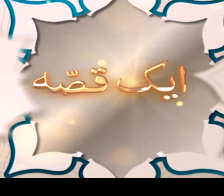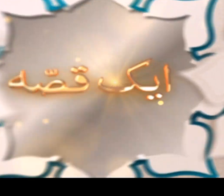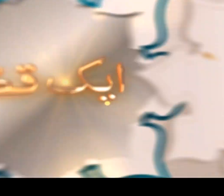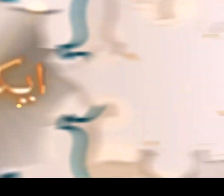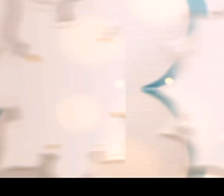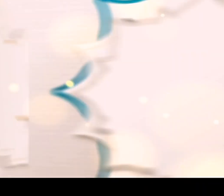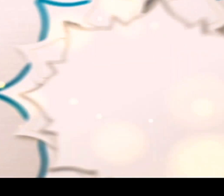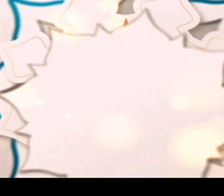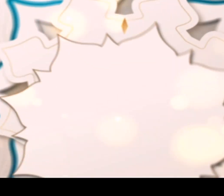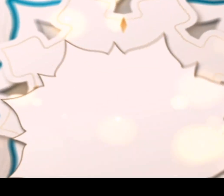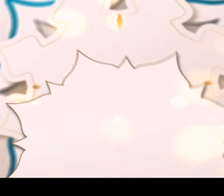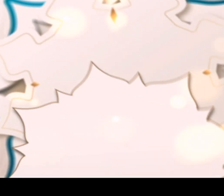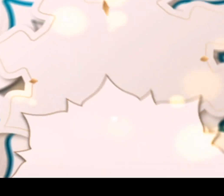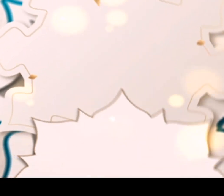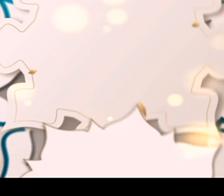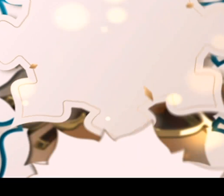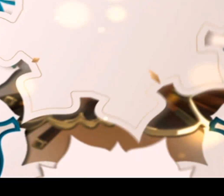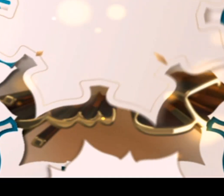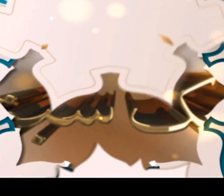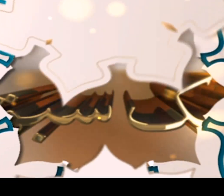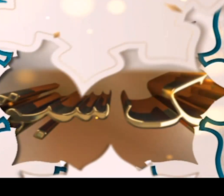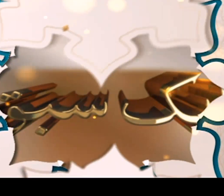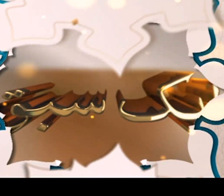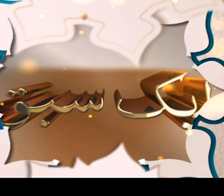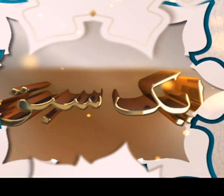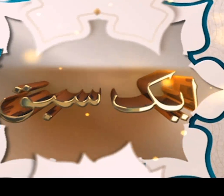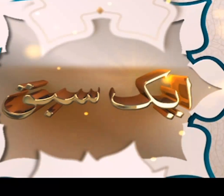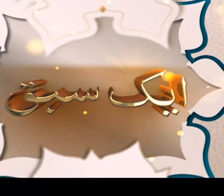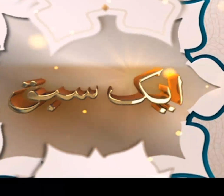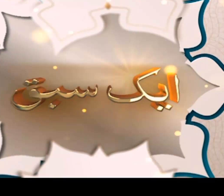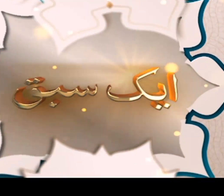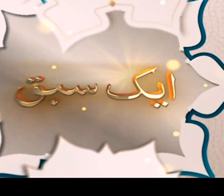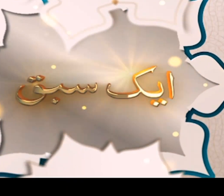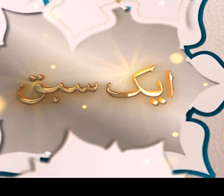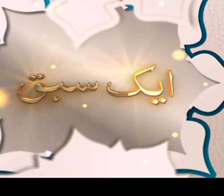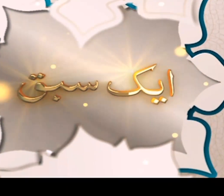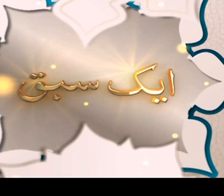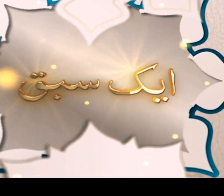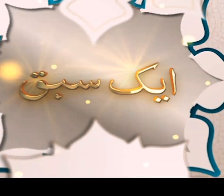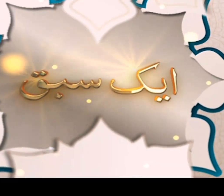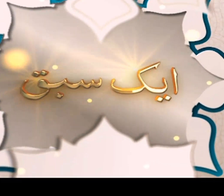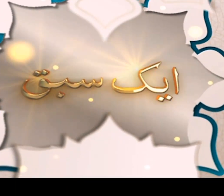ان واقعات سے، سیکھیں سبق